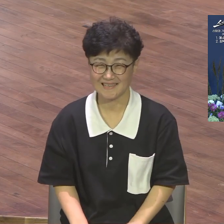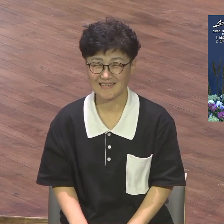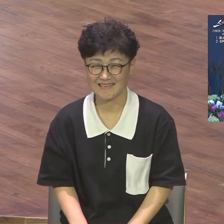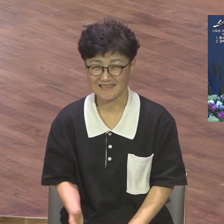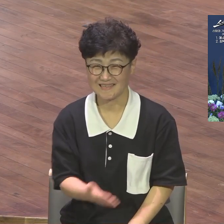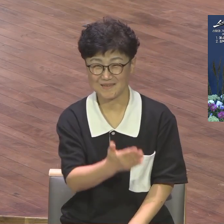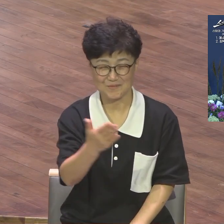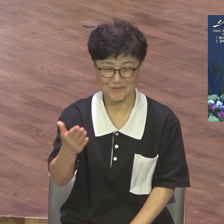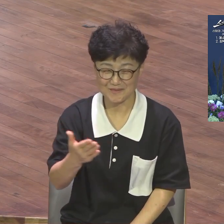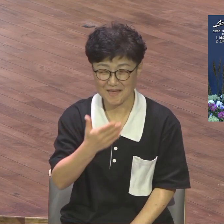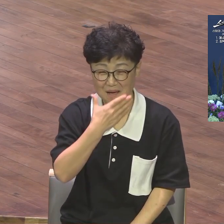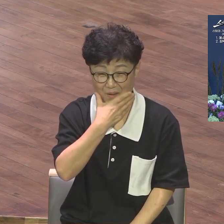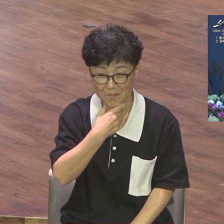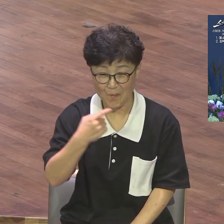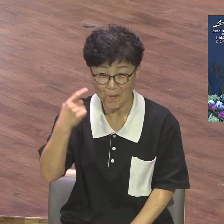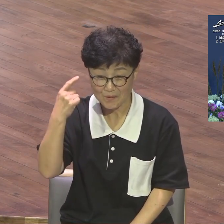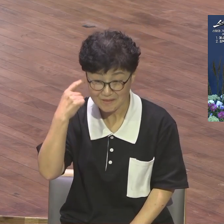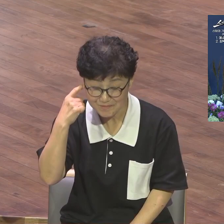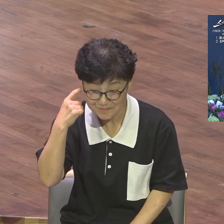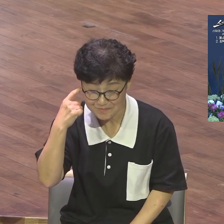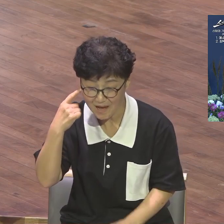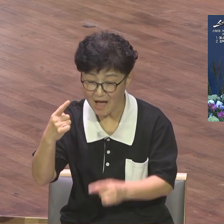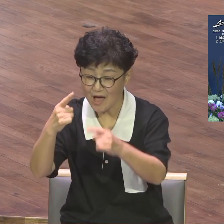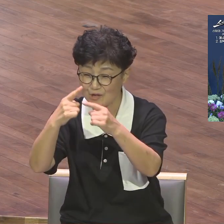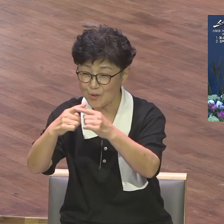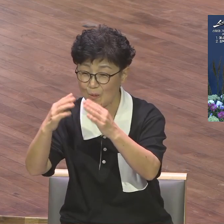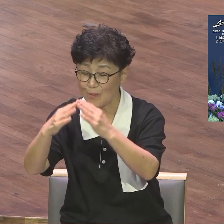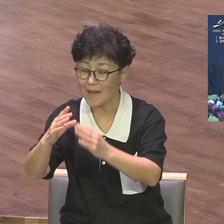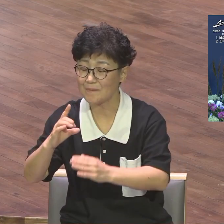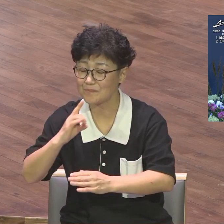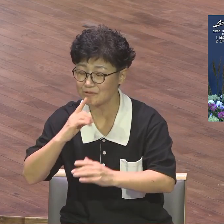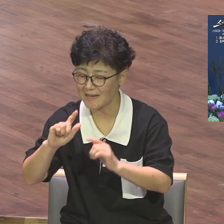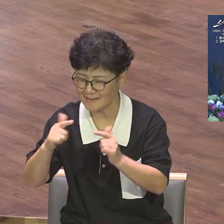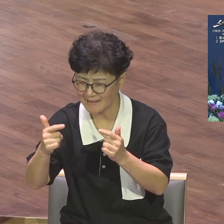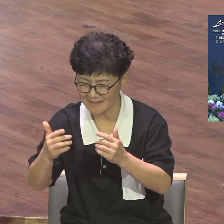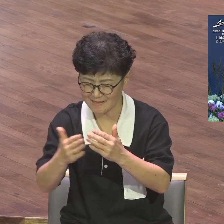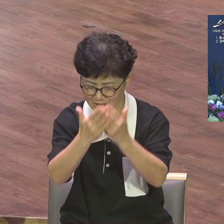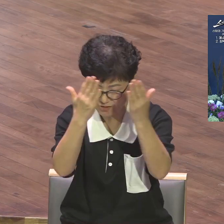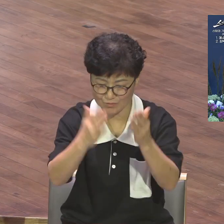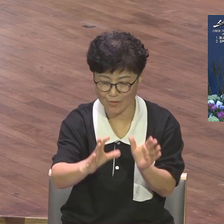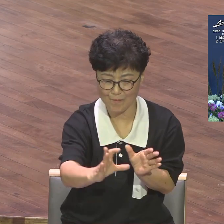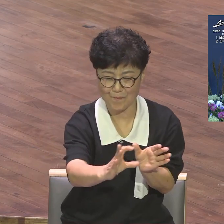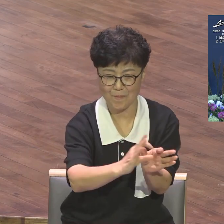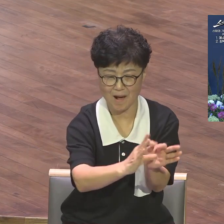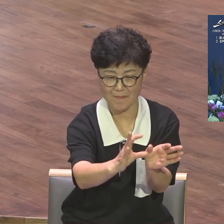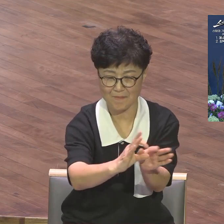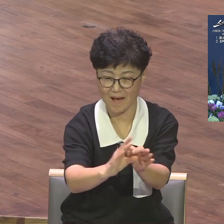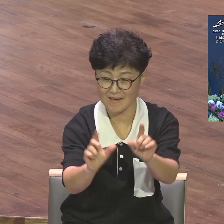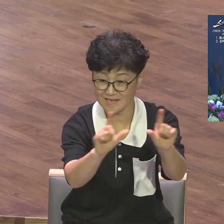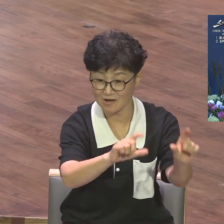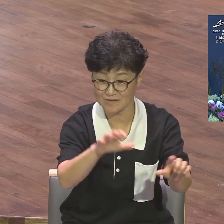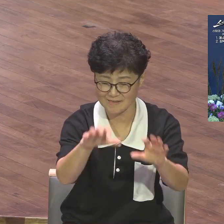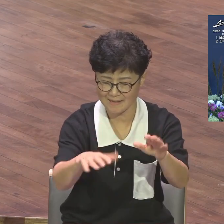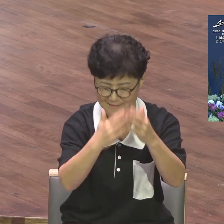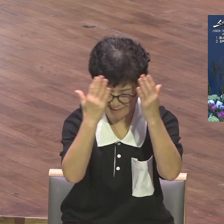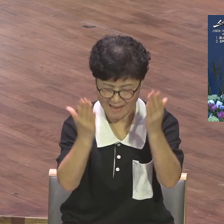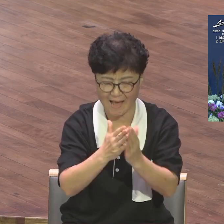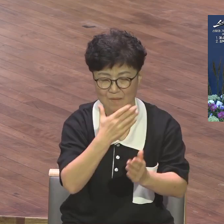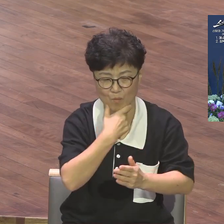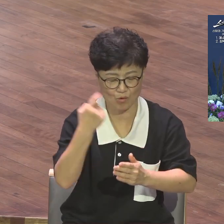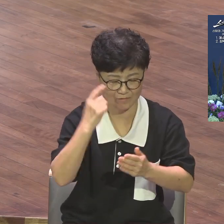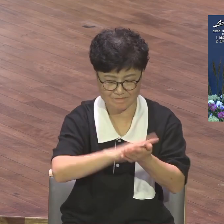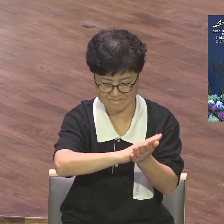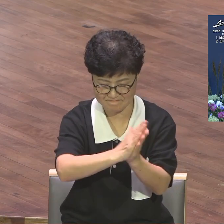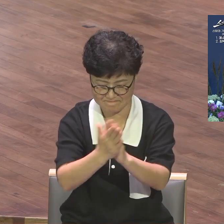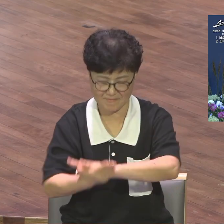복음이 교회 안에만 국한된 복음이 아니라 여러분과 관련된 모든 현장 속에 복음이 복음되어지는 응답을 늘어나가시기를 바랍니다.